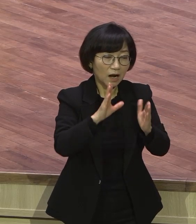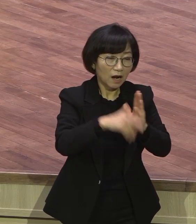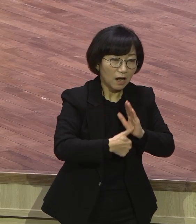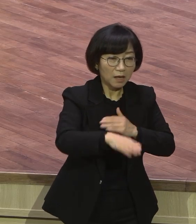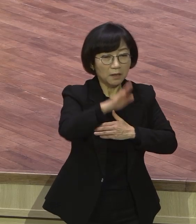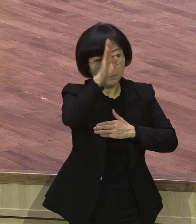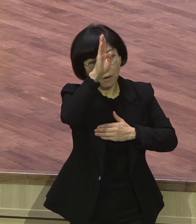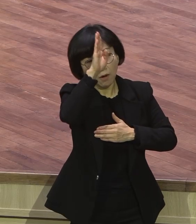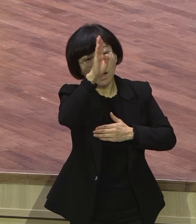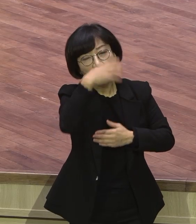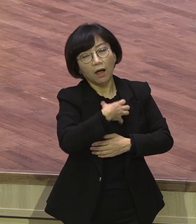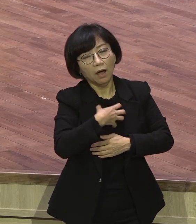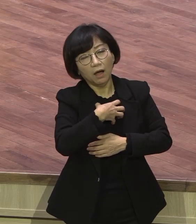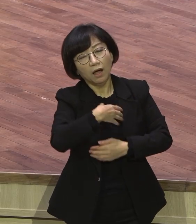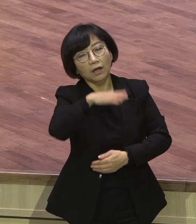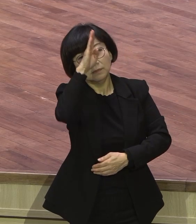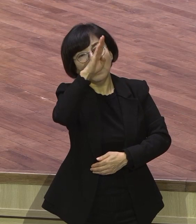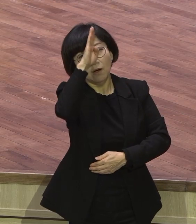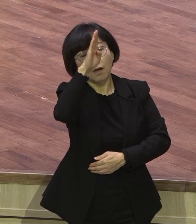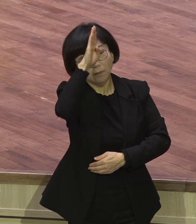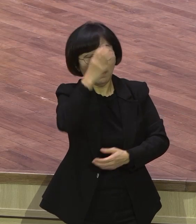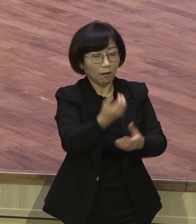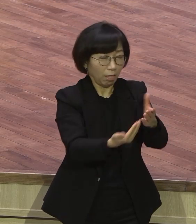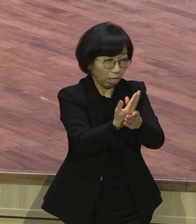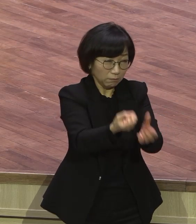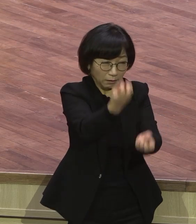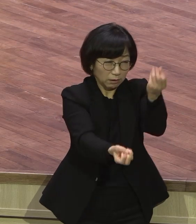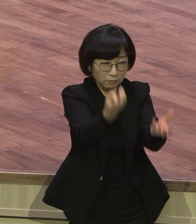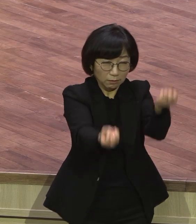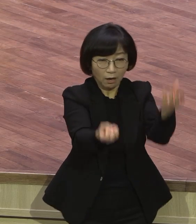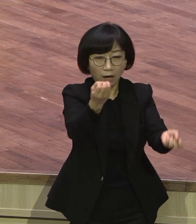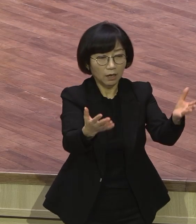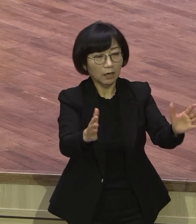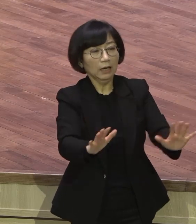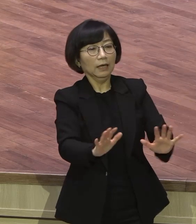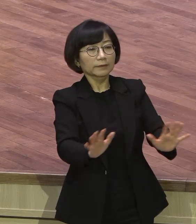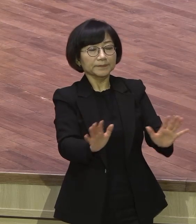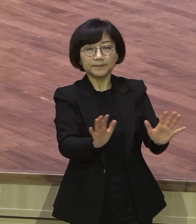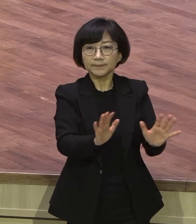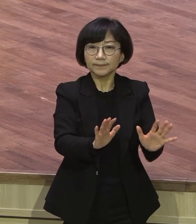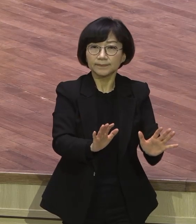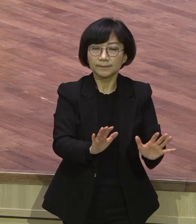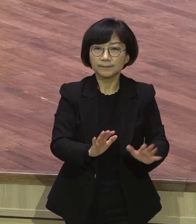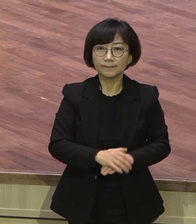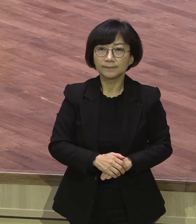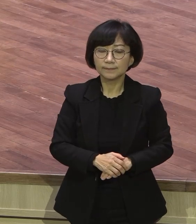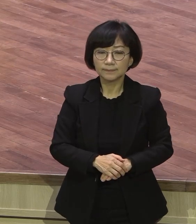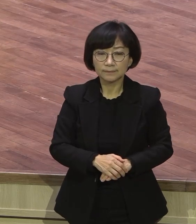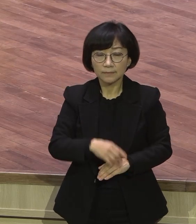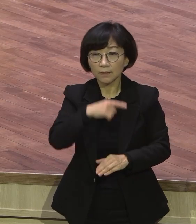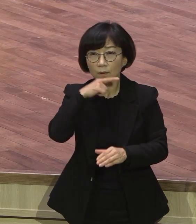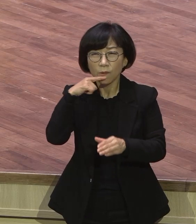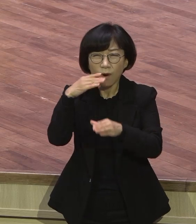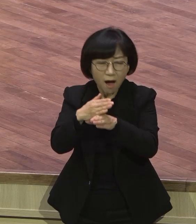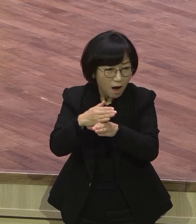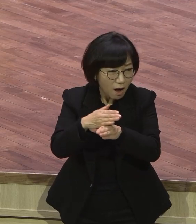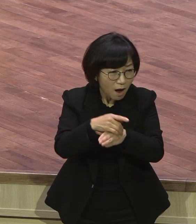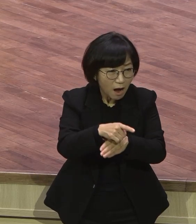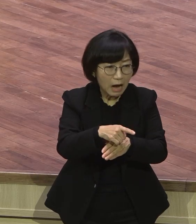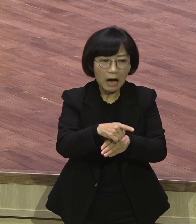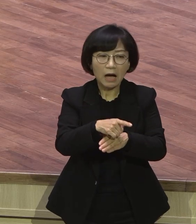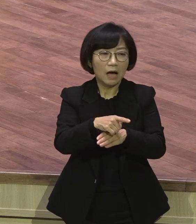병든 사람 속출하는 거예요 이게 그러니까 이 공산당들이 이걸